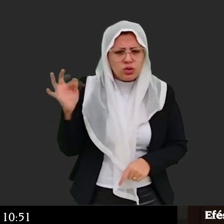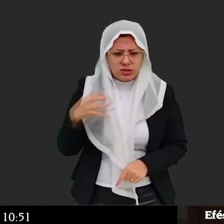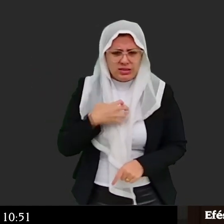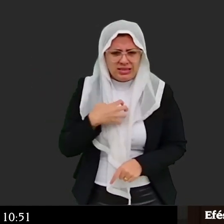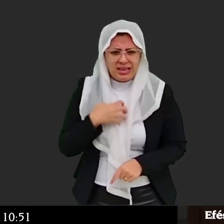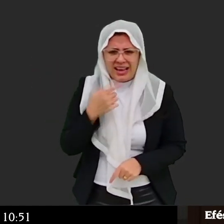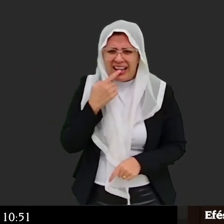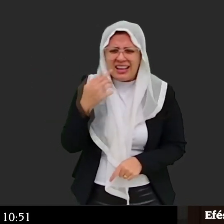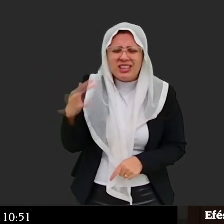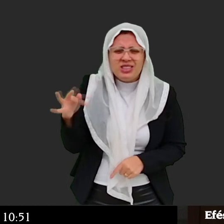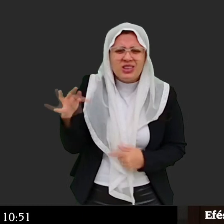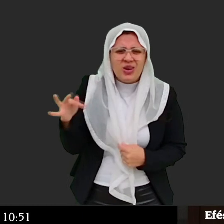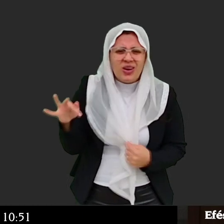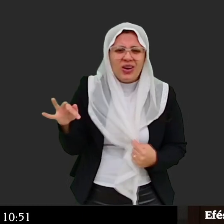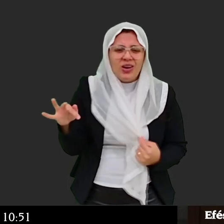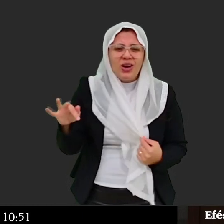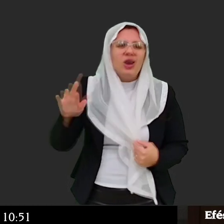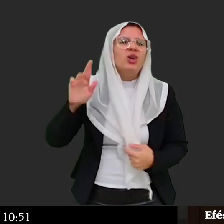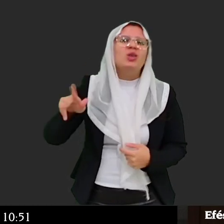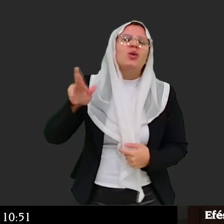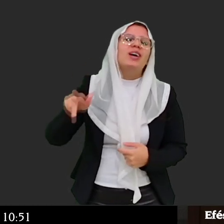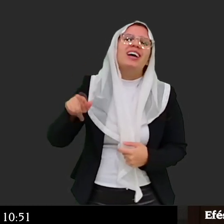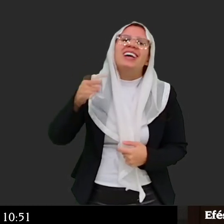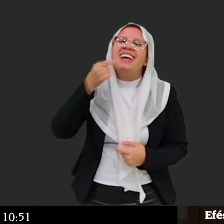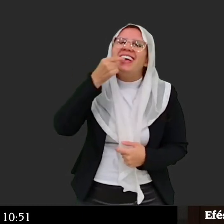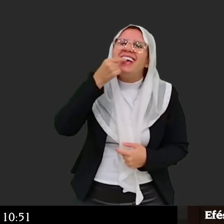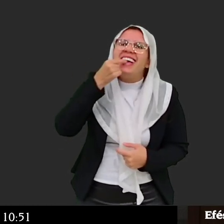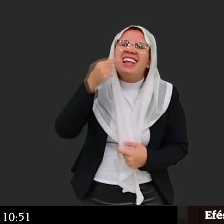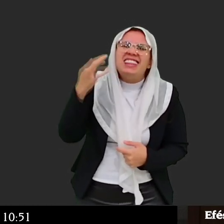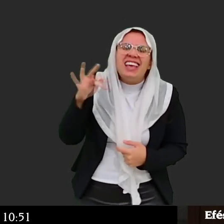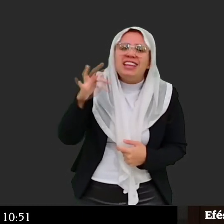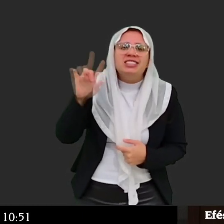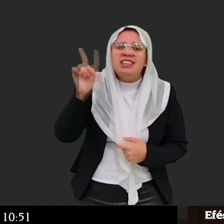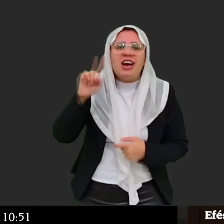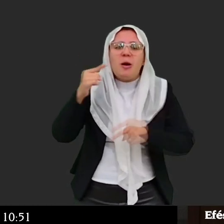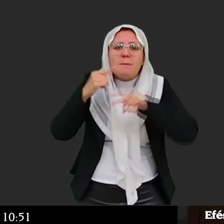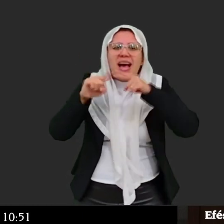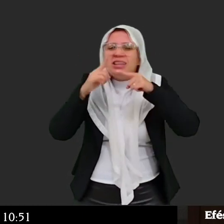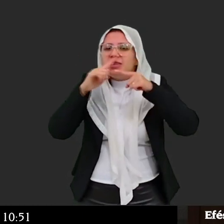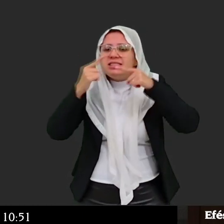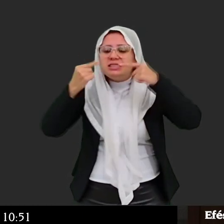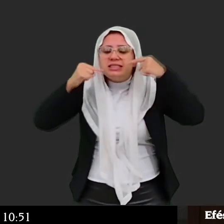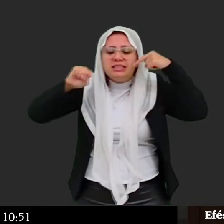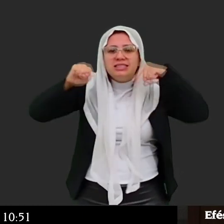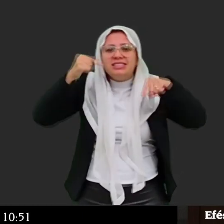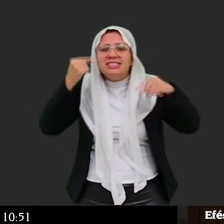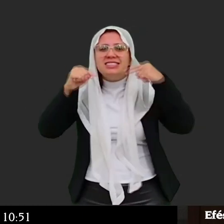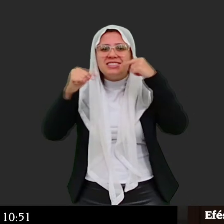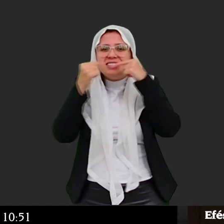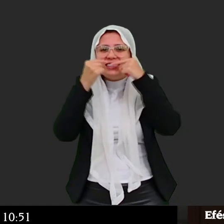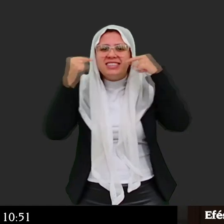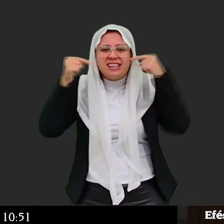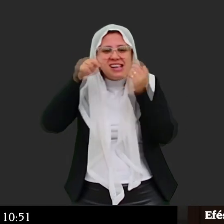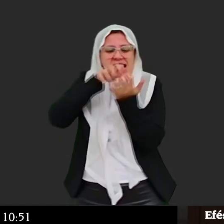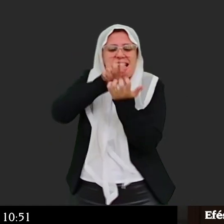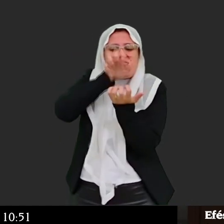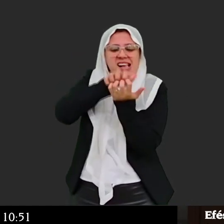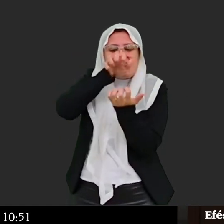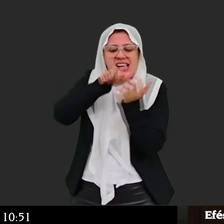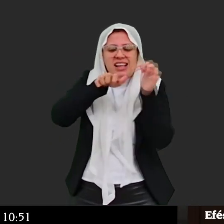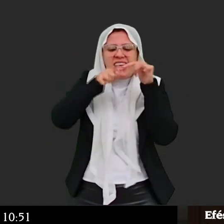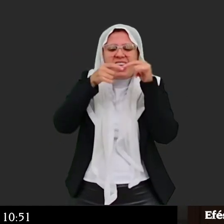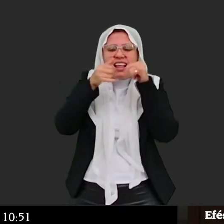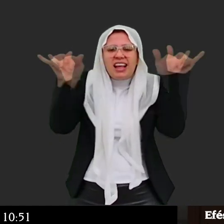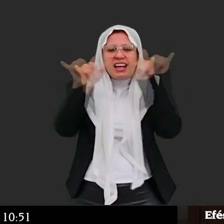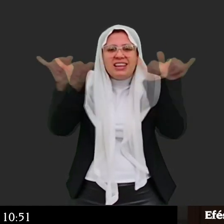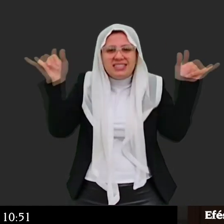seus dentes, que na verdade não é o dente que dói, são os nervos, ou o nervo que está sustentando a vida naquele dente,